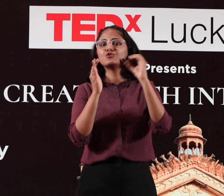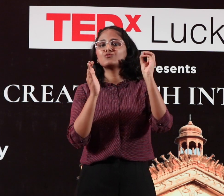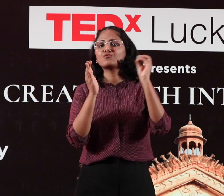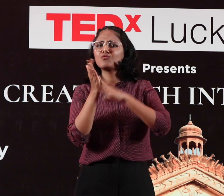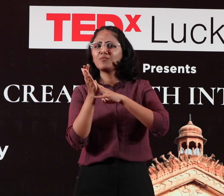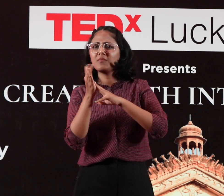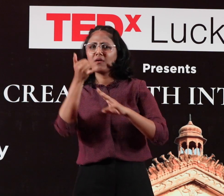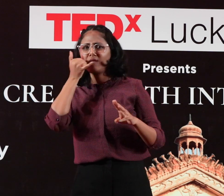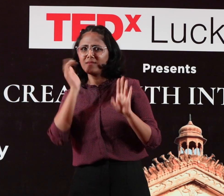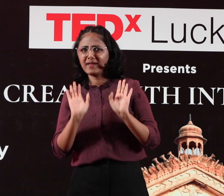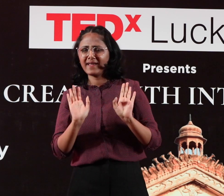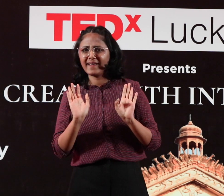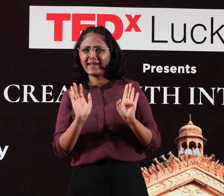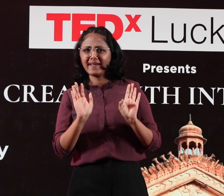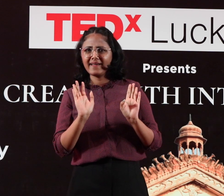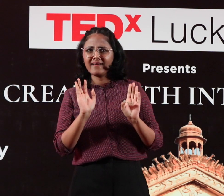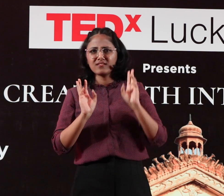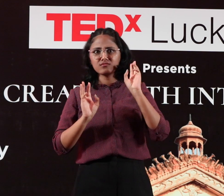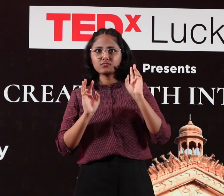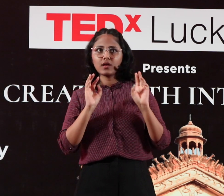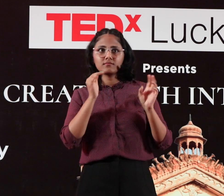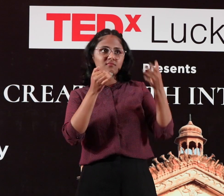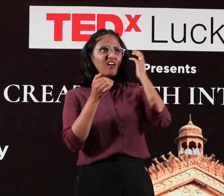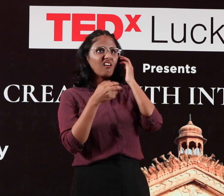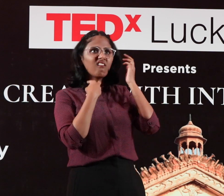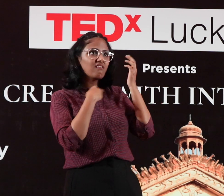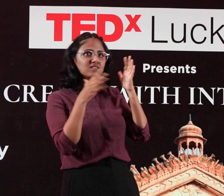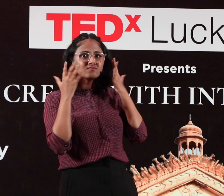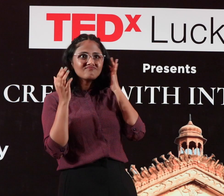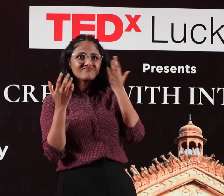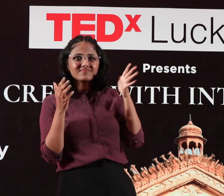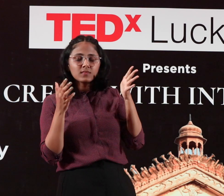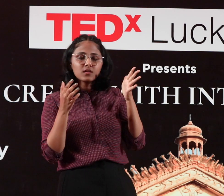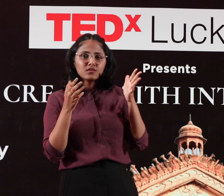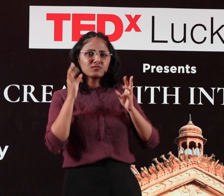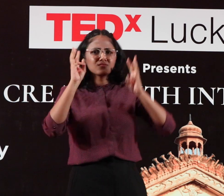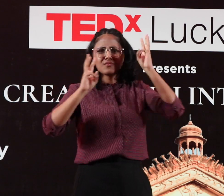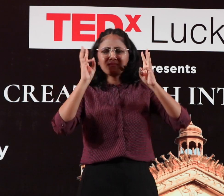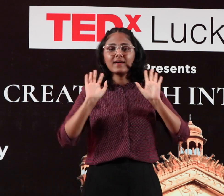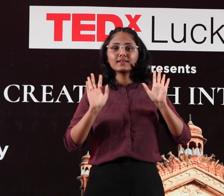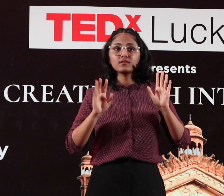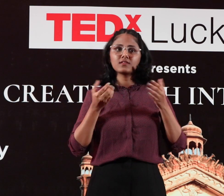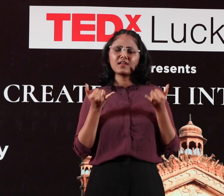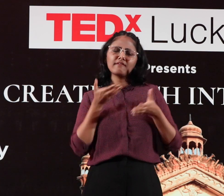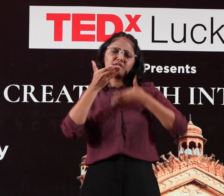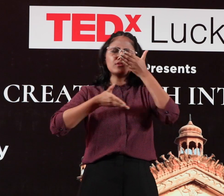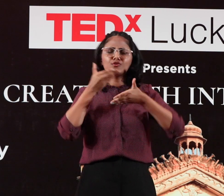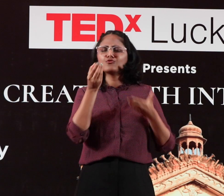आवाज कम आ रही है, तो वो एंजाइटी कैसे हम कम कर सकते हैं। हम कहेंगे हेलो वेट,